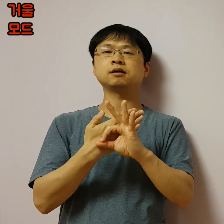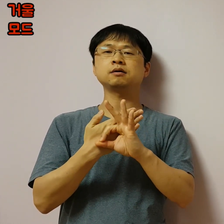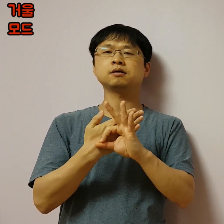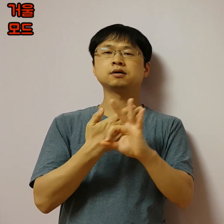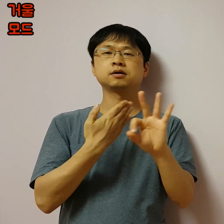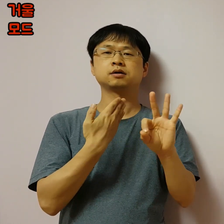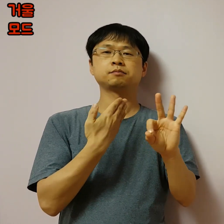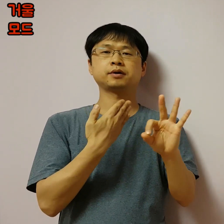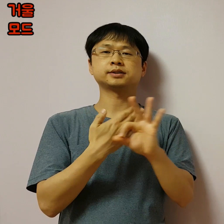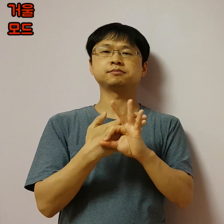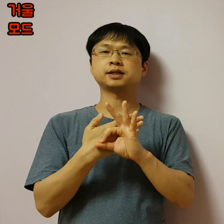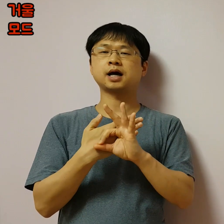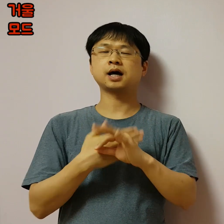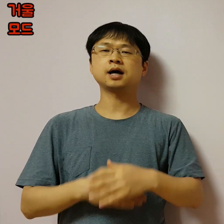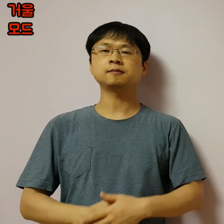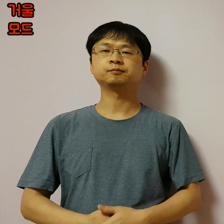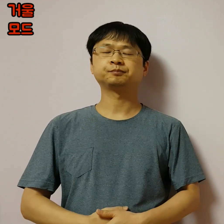가정 배웠습니다.